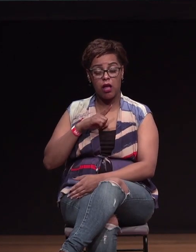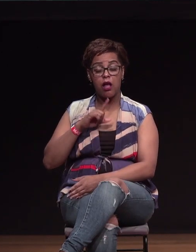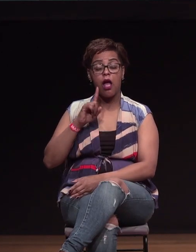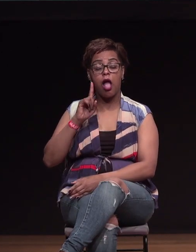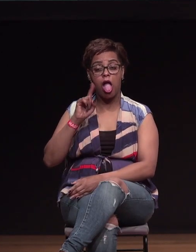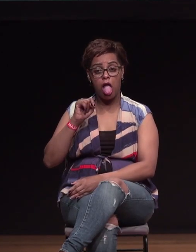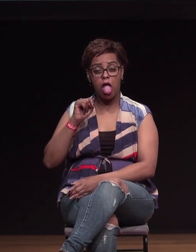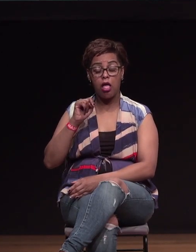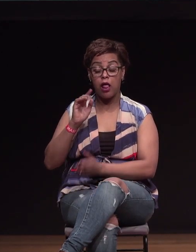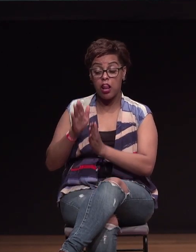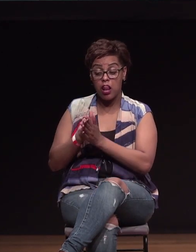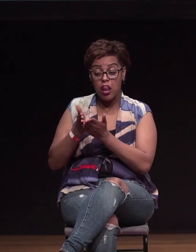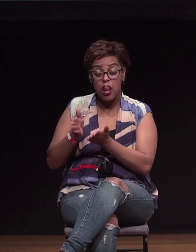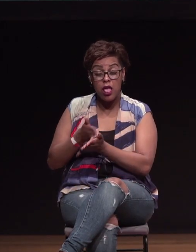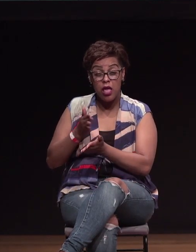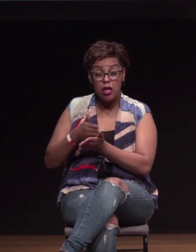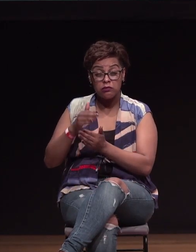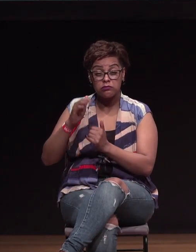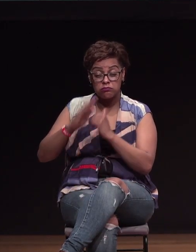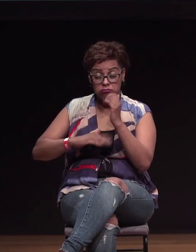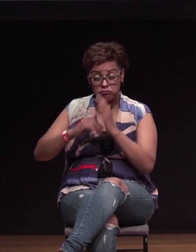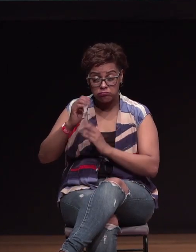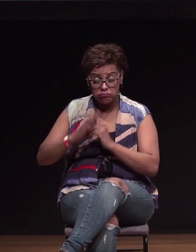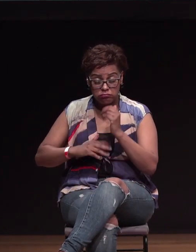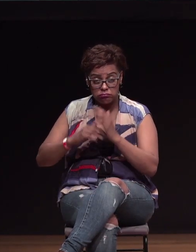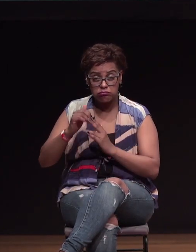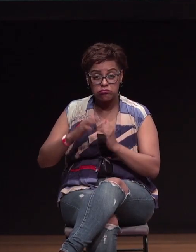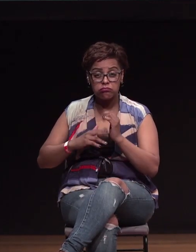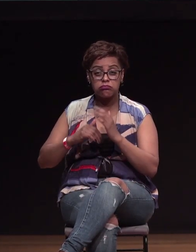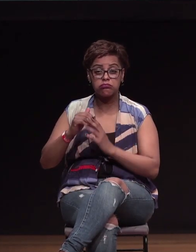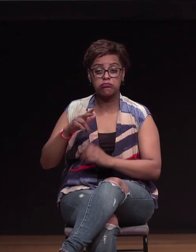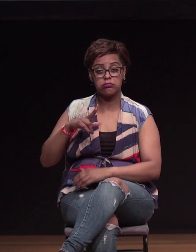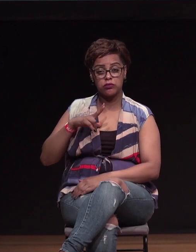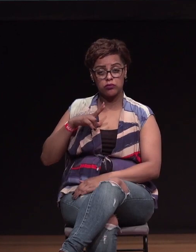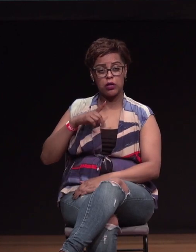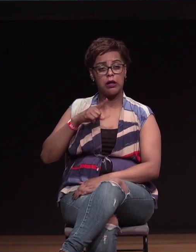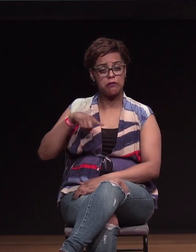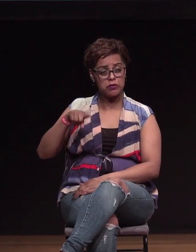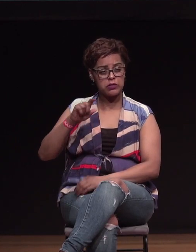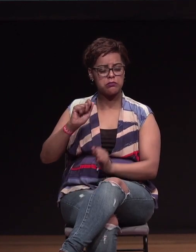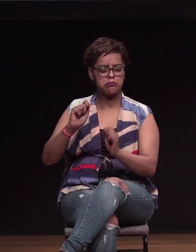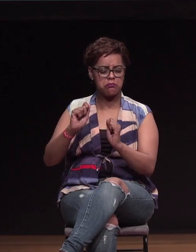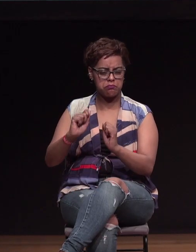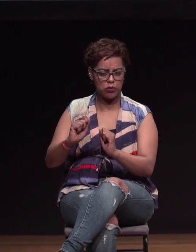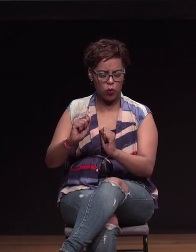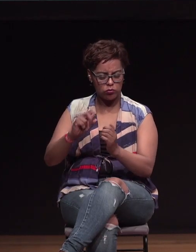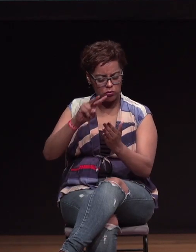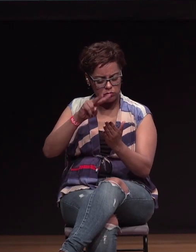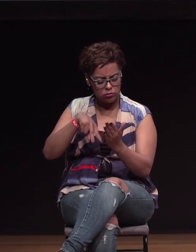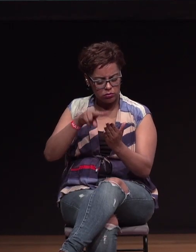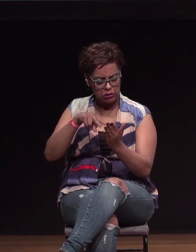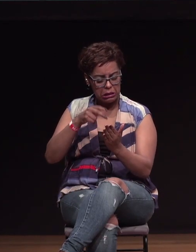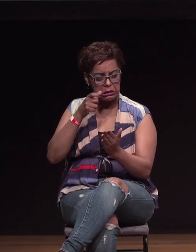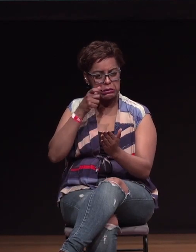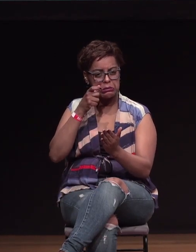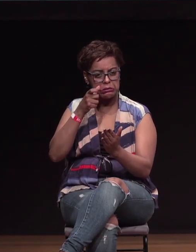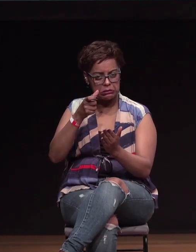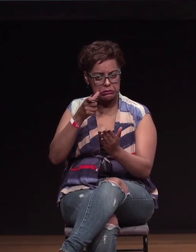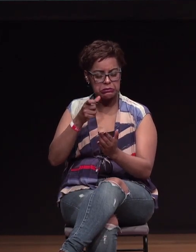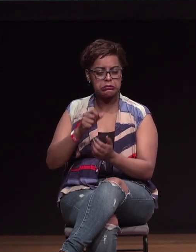artesanais, né? Eu acho que vale a pena conhecer, quem não